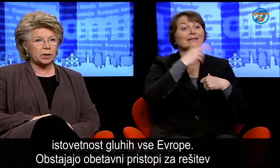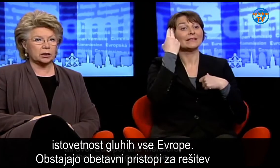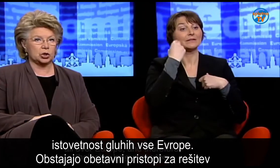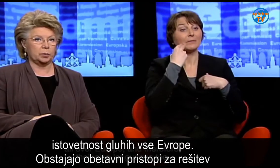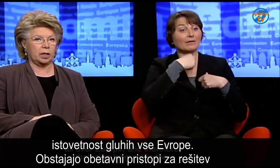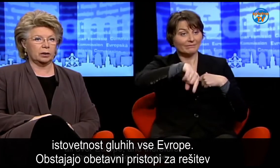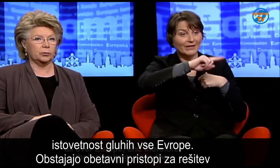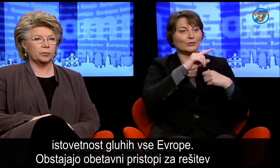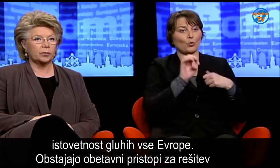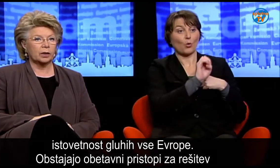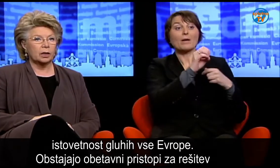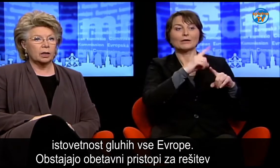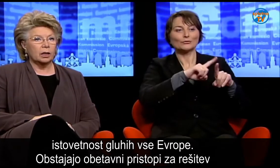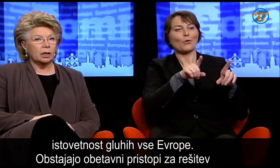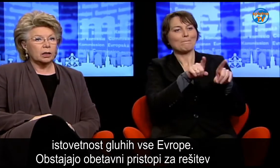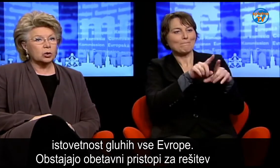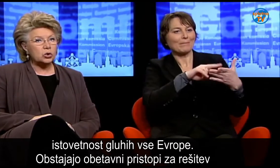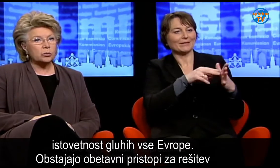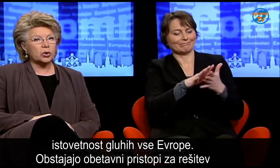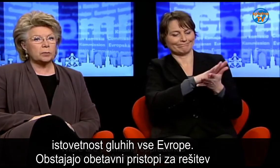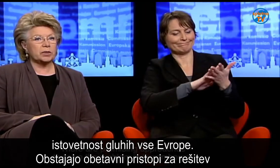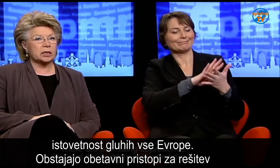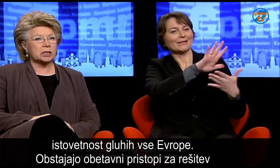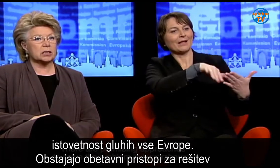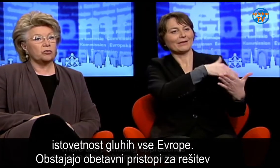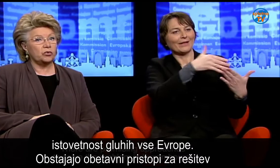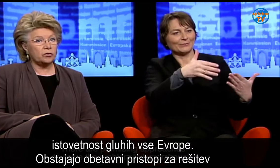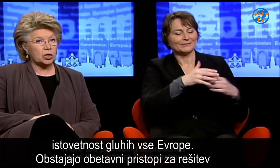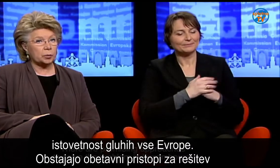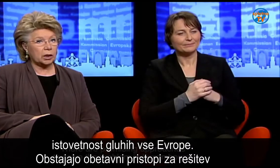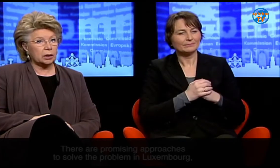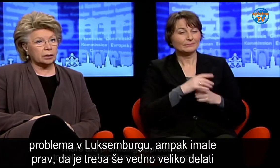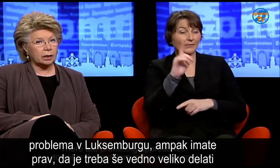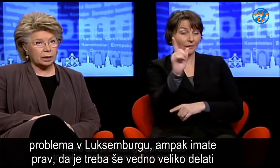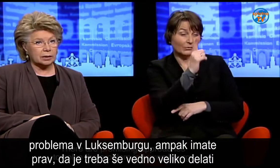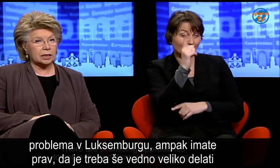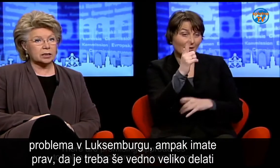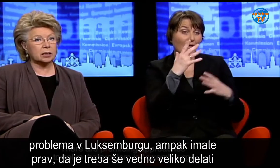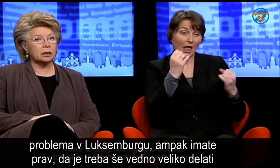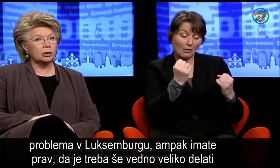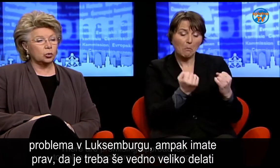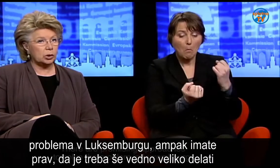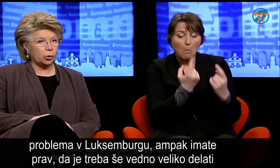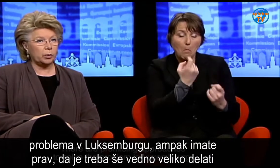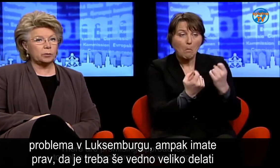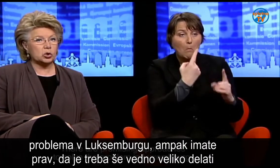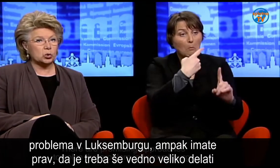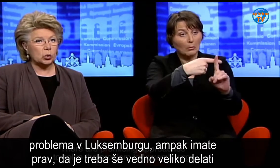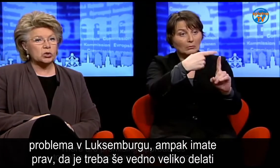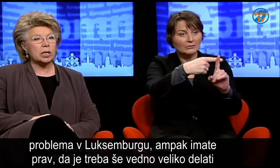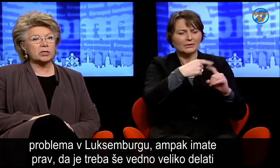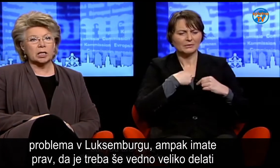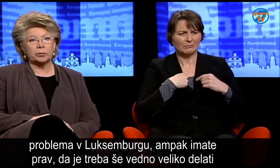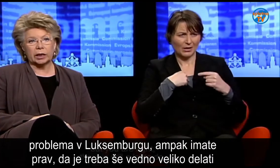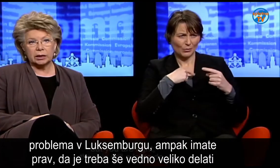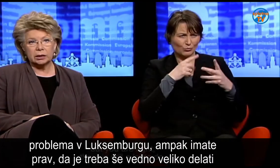die Gebärdensprachen. In Luxemburg gibt es vielversprechende Ansätze, um die Probleme zu